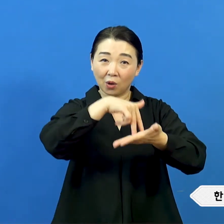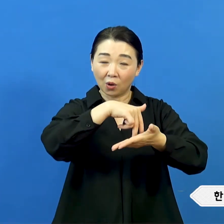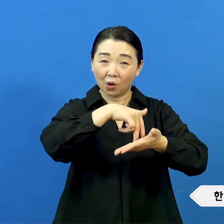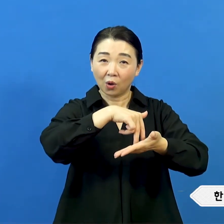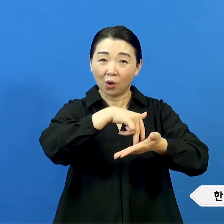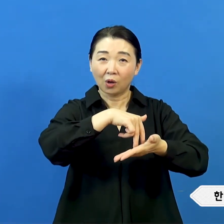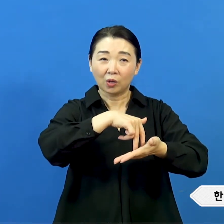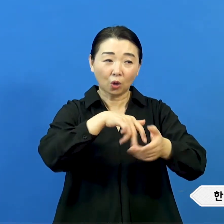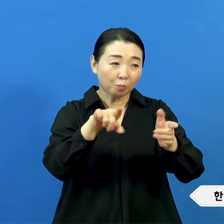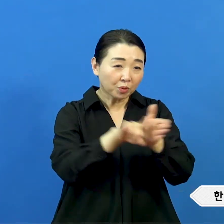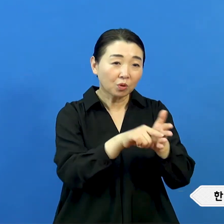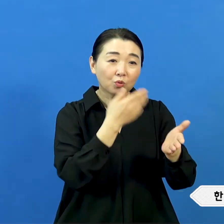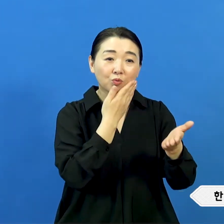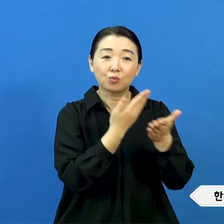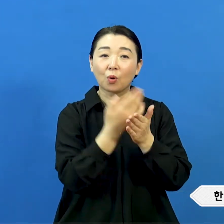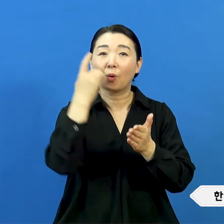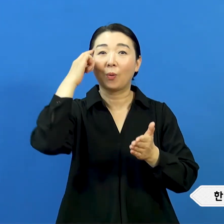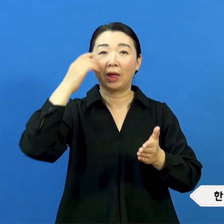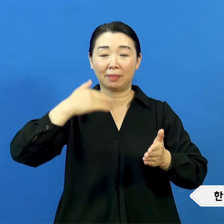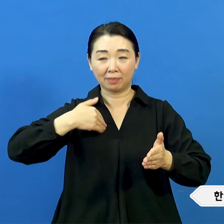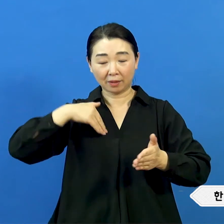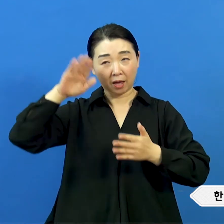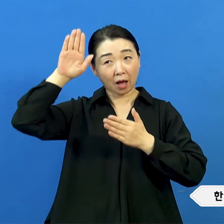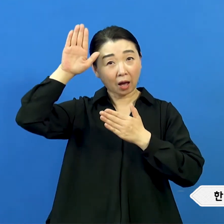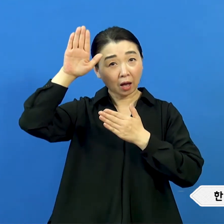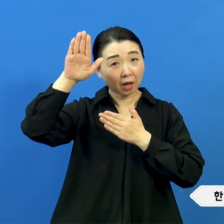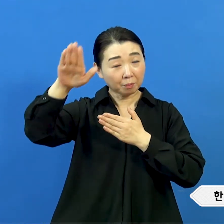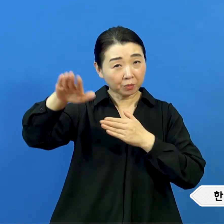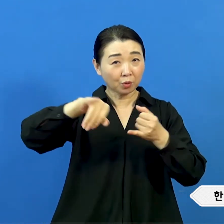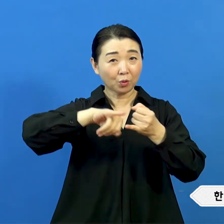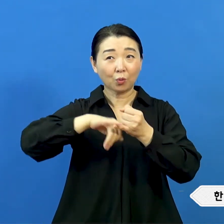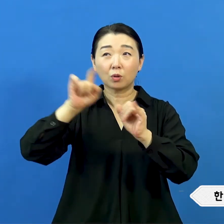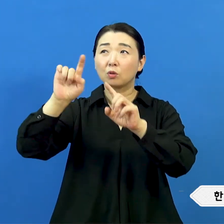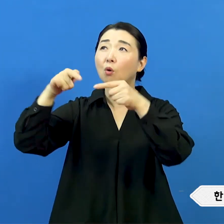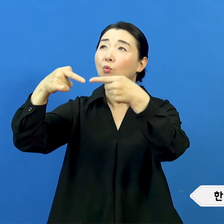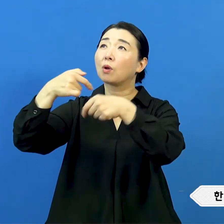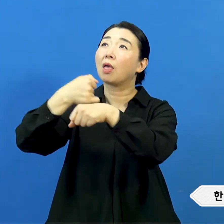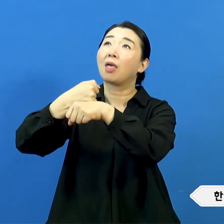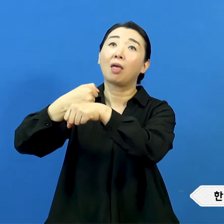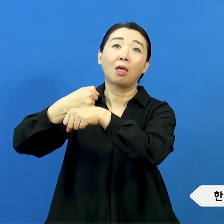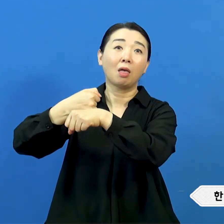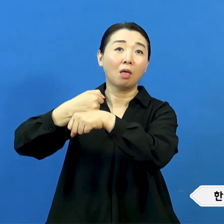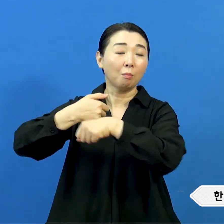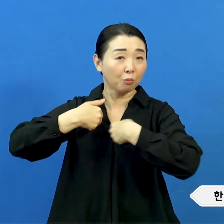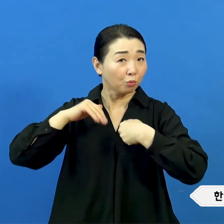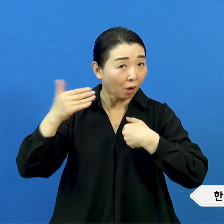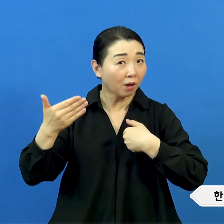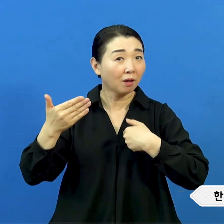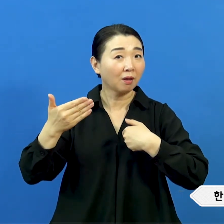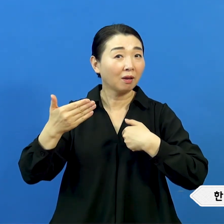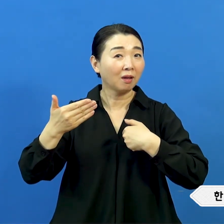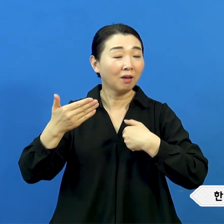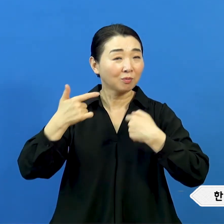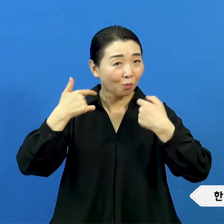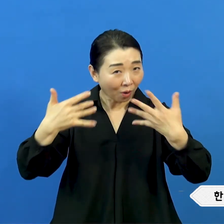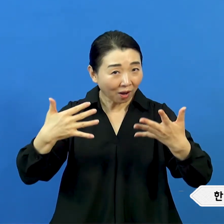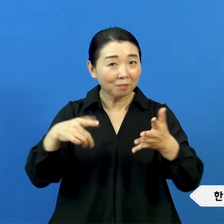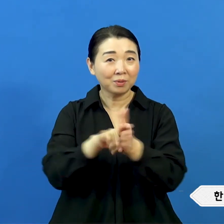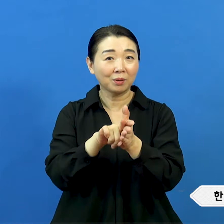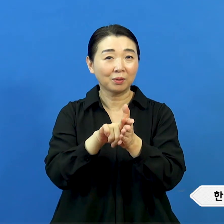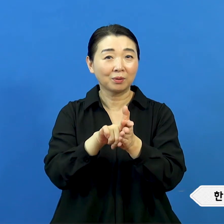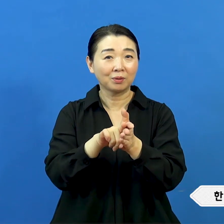중요합니다. 왜냐하면 나는 장차 반드시 천국에 가게 돼 있다, 그것을 확신할